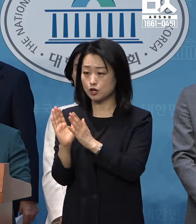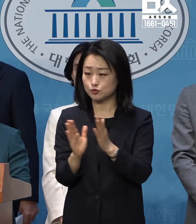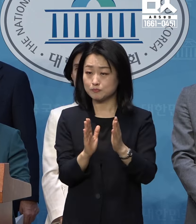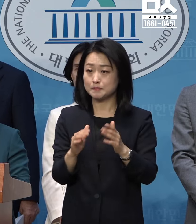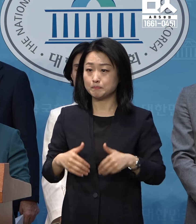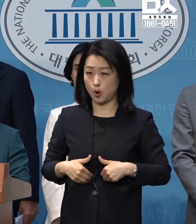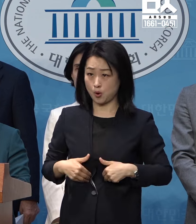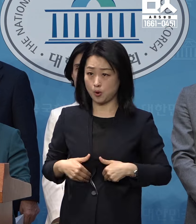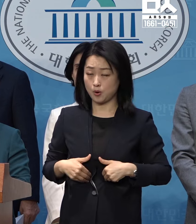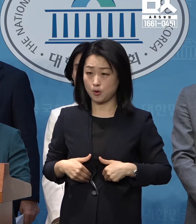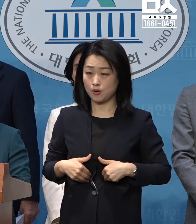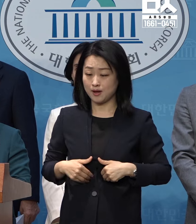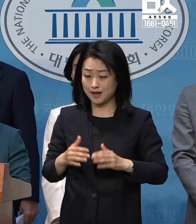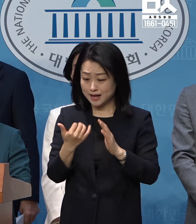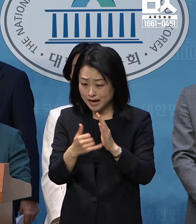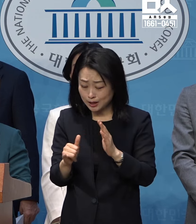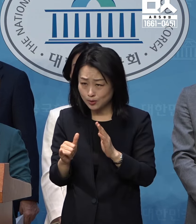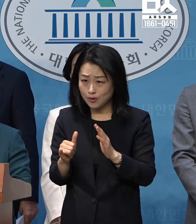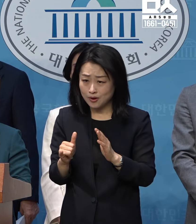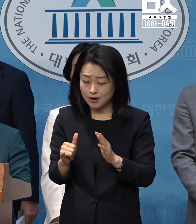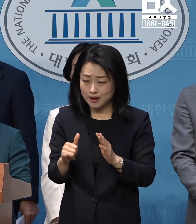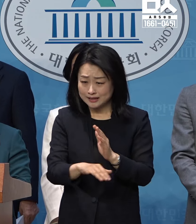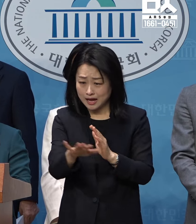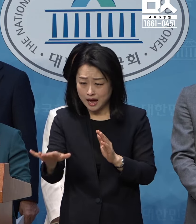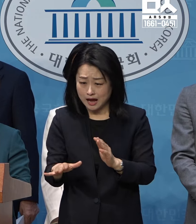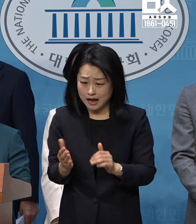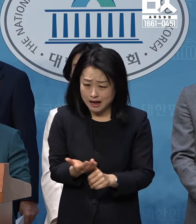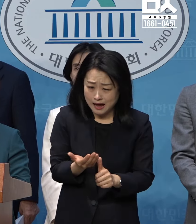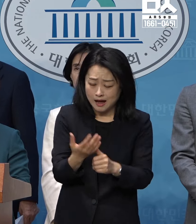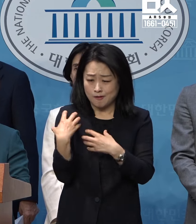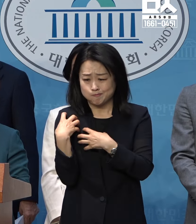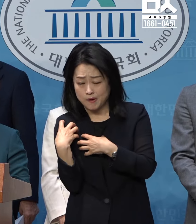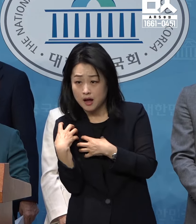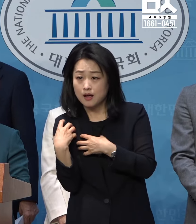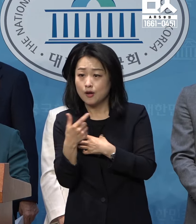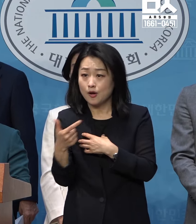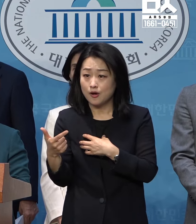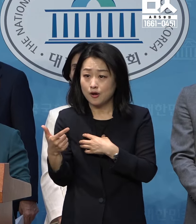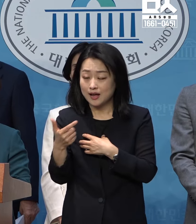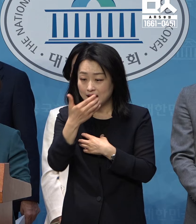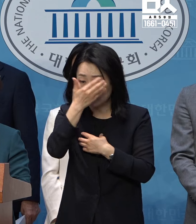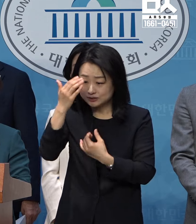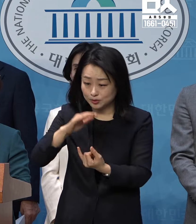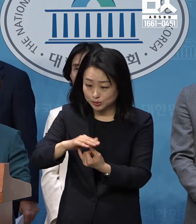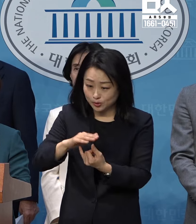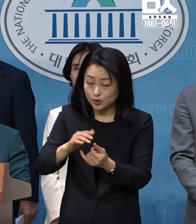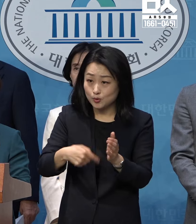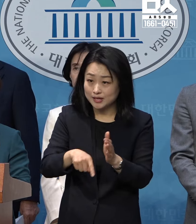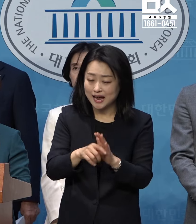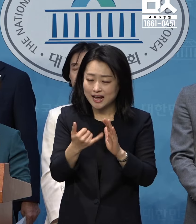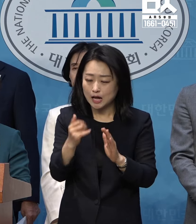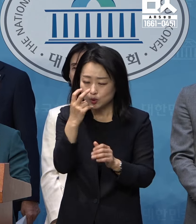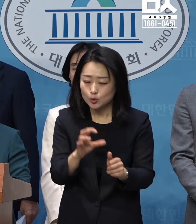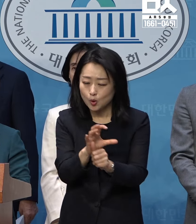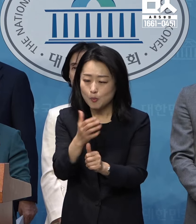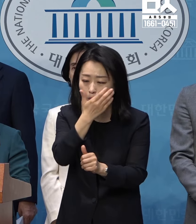할 시기에 가족 부양 부담을 떠안은 아동 청소년을 위해 가족 돌봄 청년